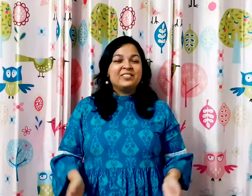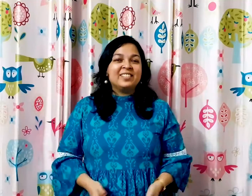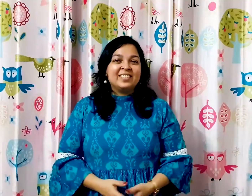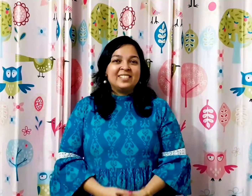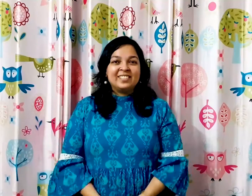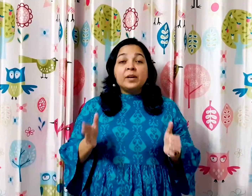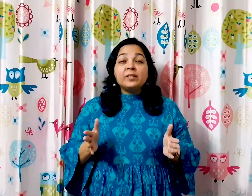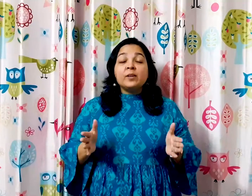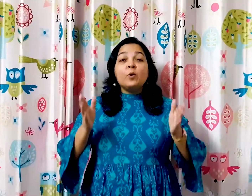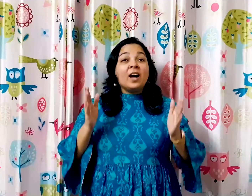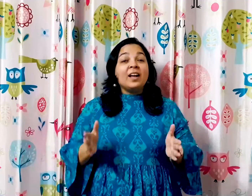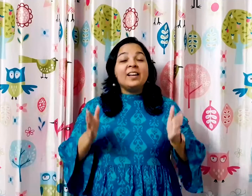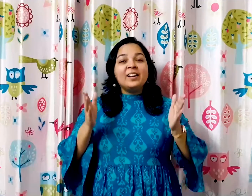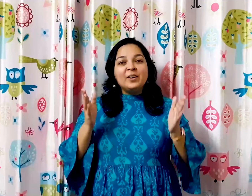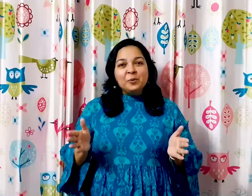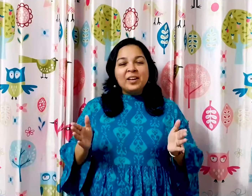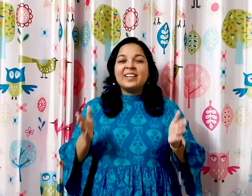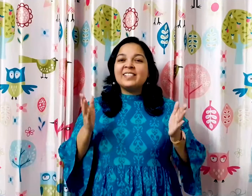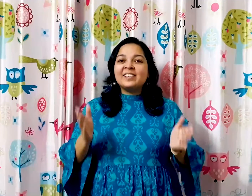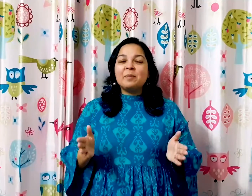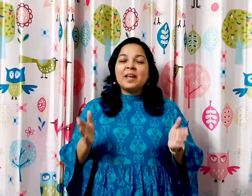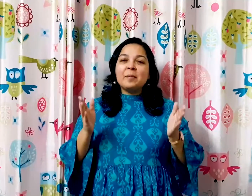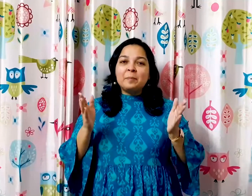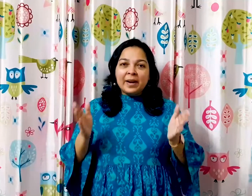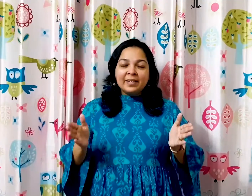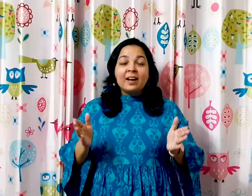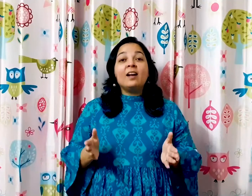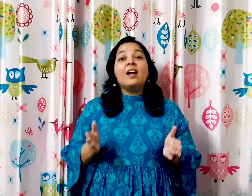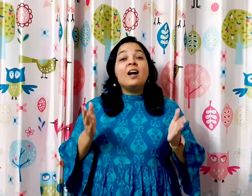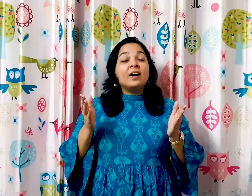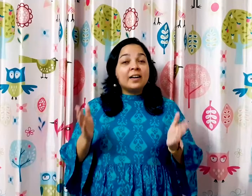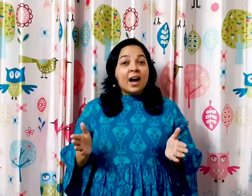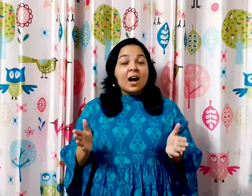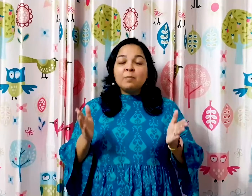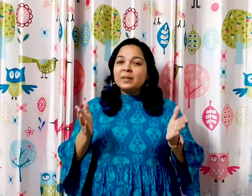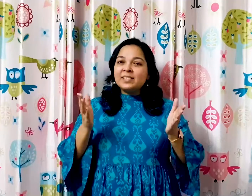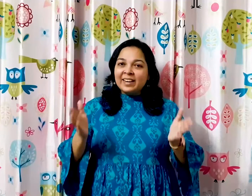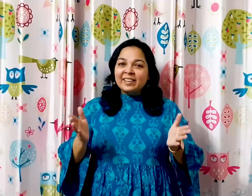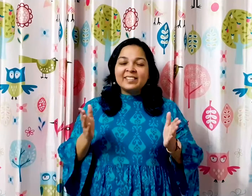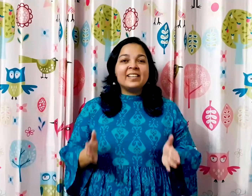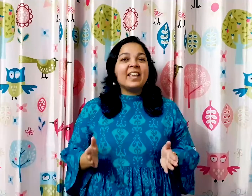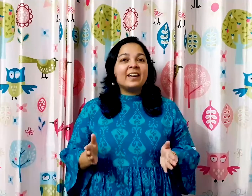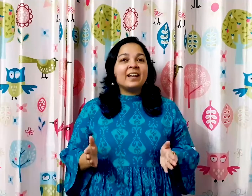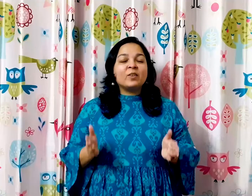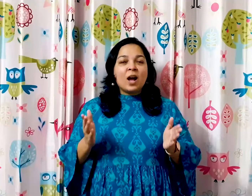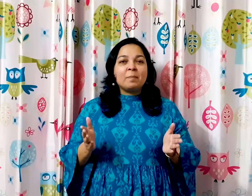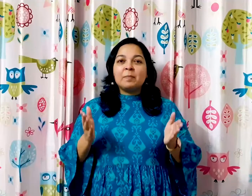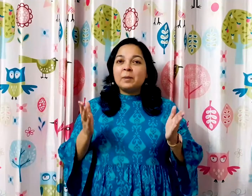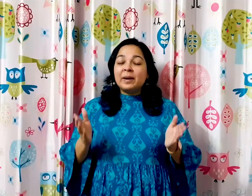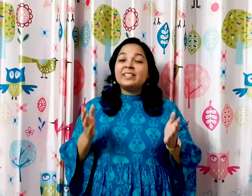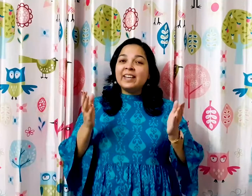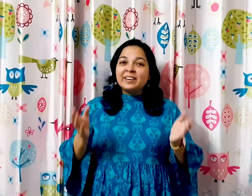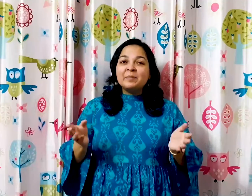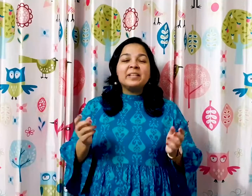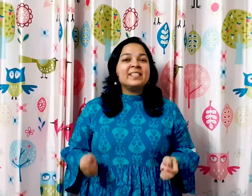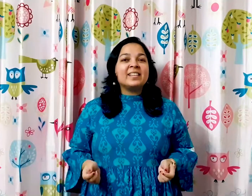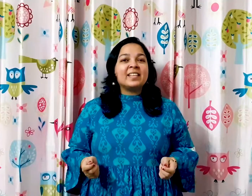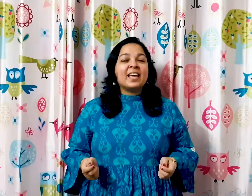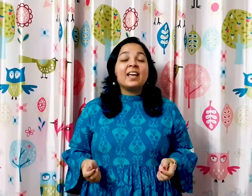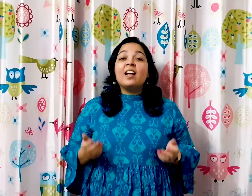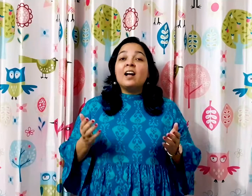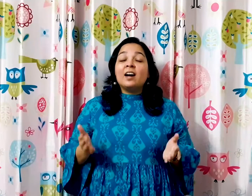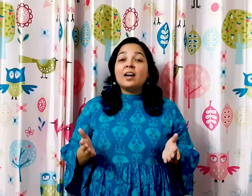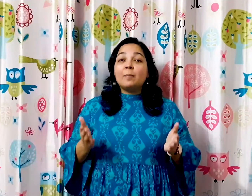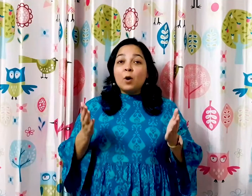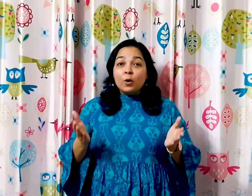ब्लेस यू। प्रेज द लॉर्ड, हालेलुया। ये समय है भेंट का। अगर आप हमें सेंटर से देख रहे हैं तो आप अपने भेंट सेंटर में दे